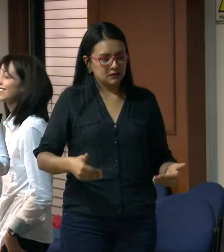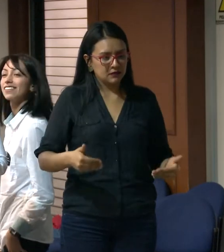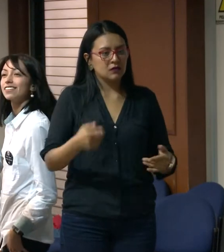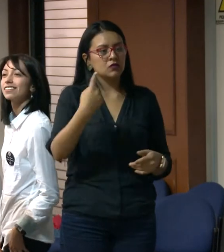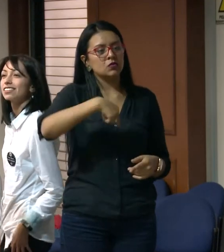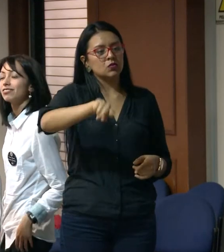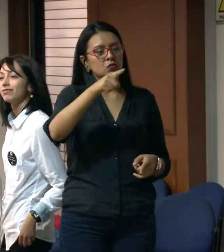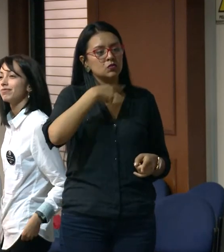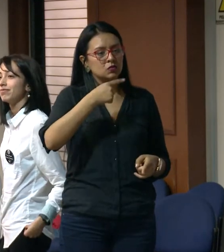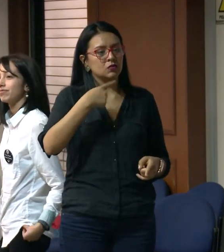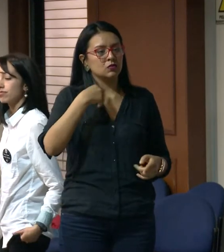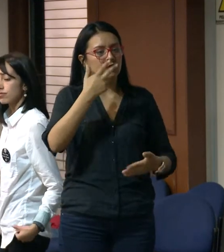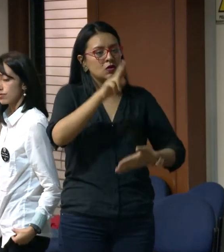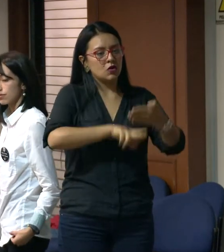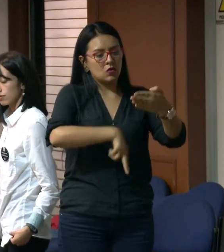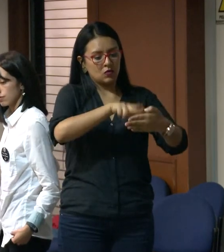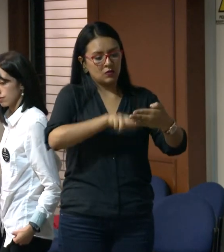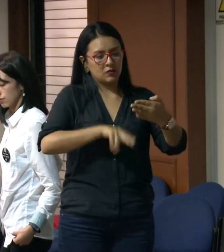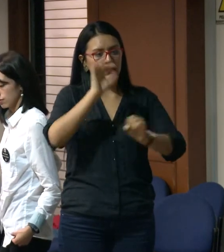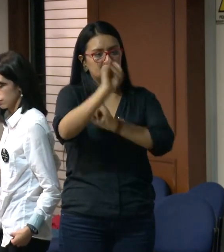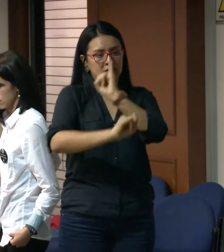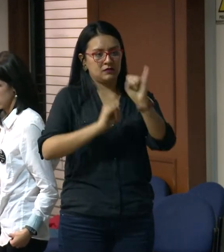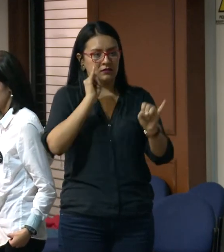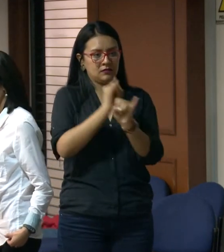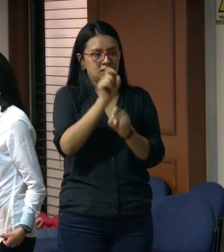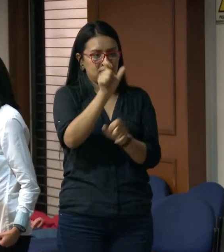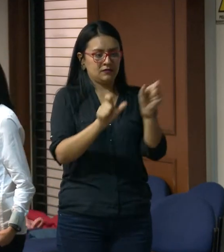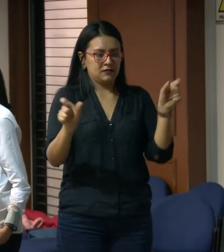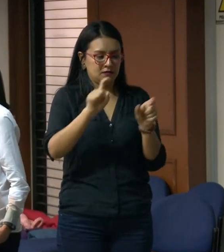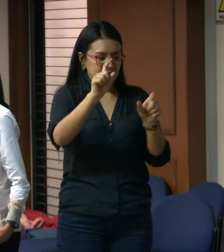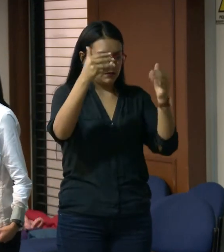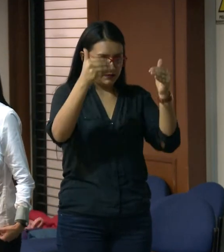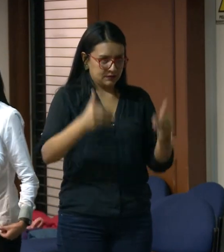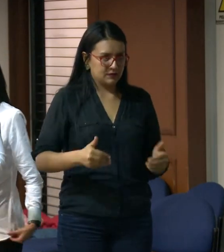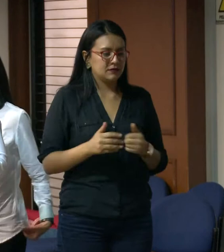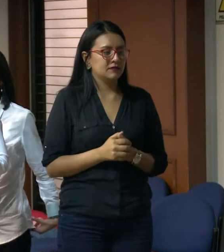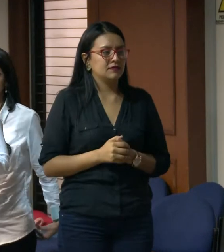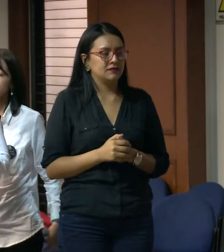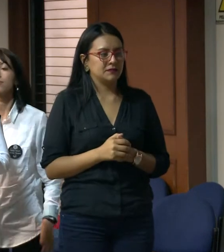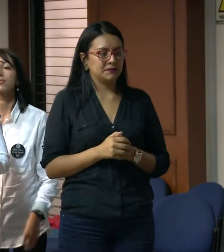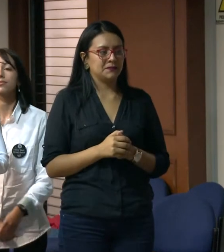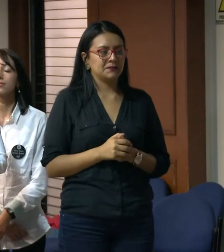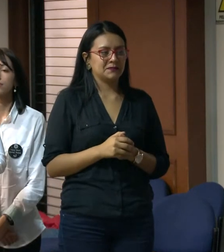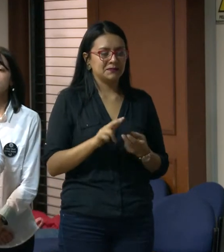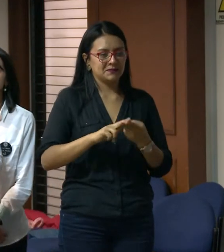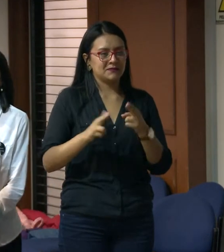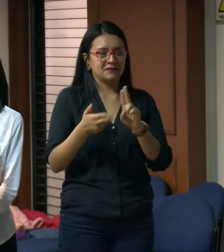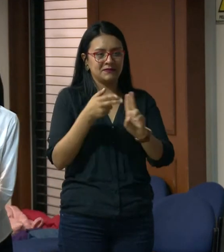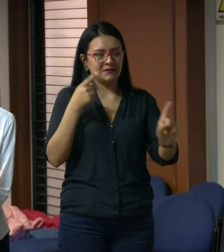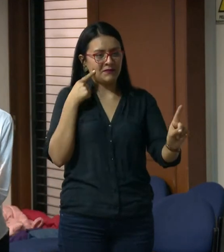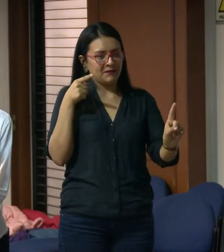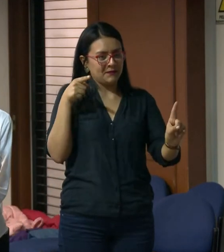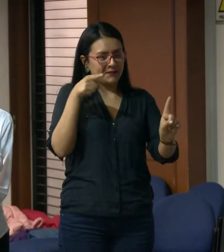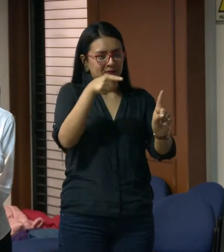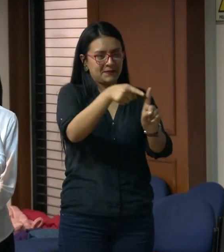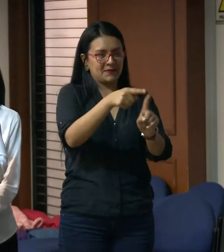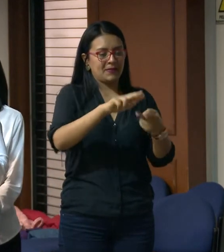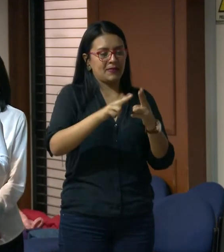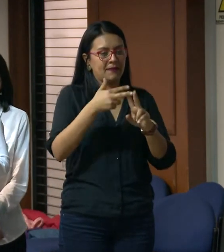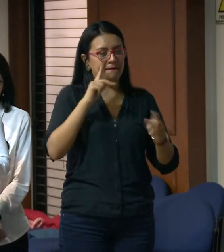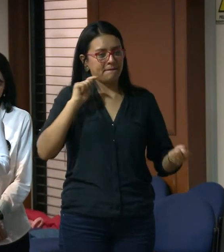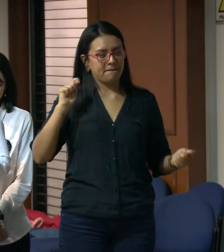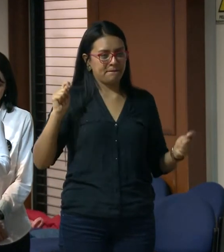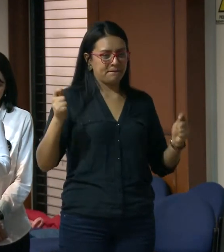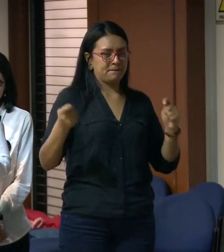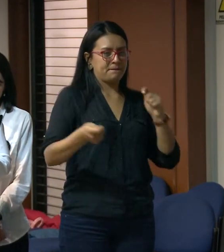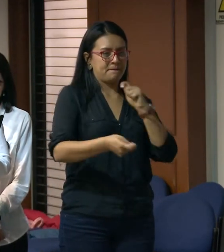Nosotros retomamos la Convención Internacional de las Personas con Discapacidad. Allí ella busca realizar las